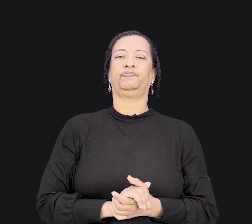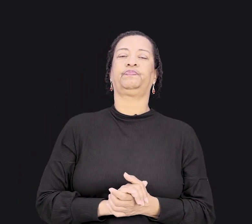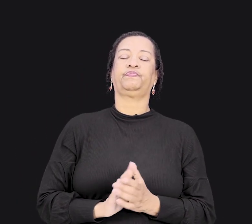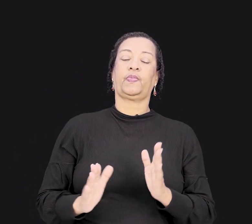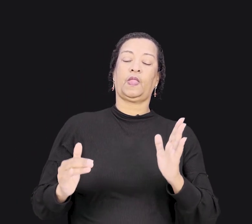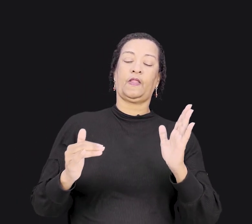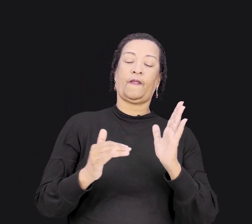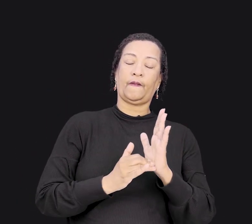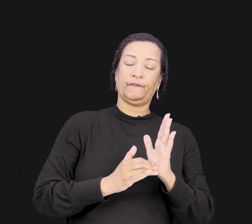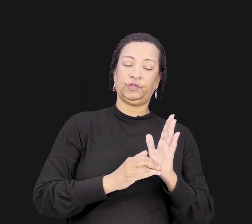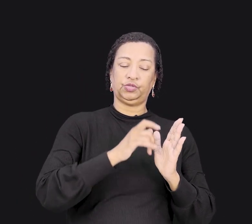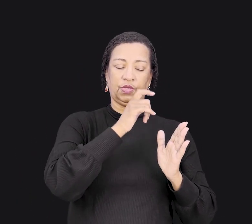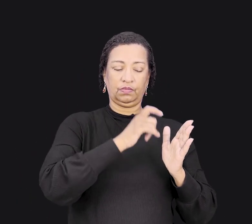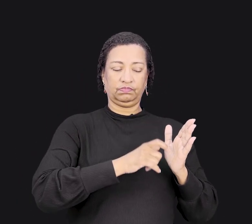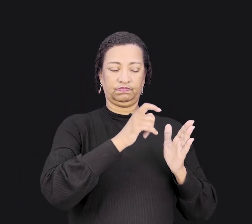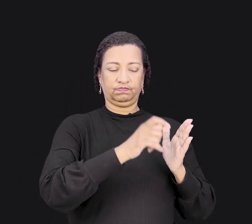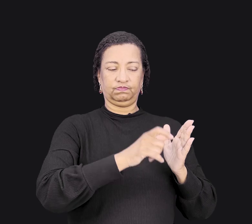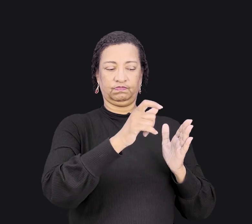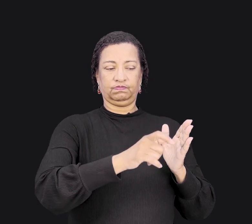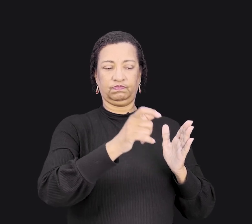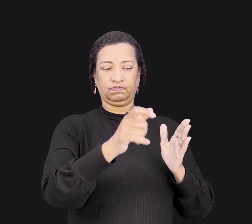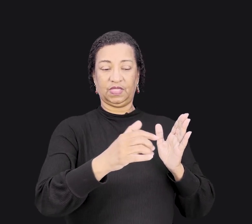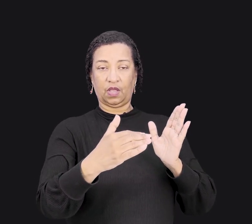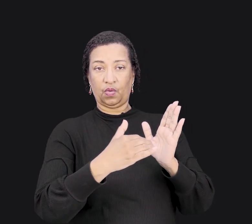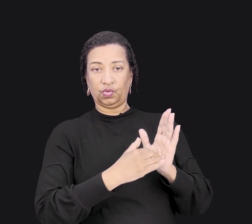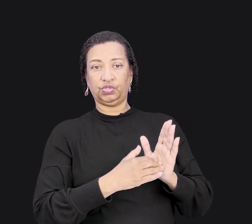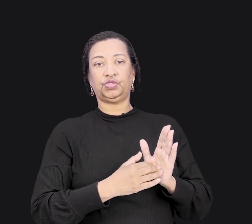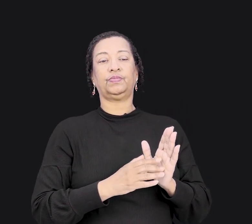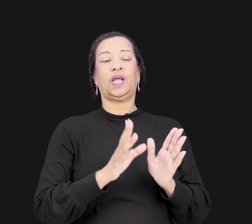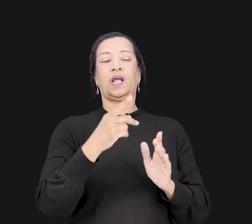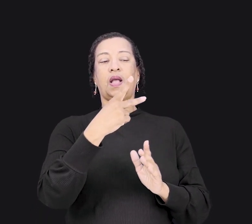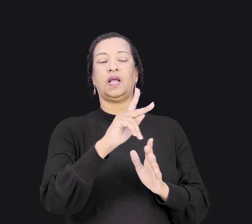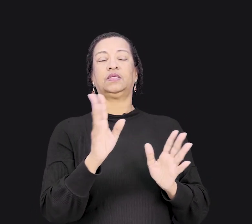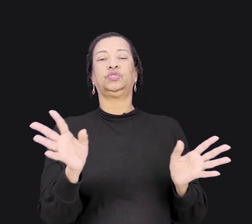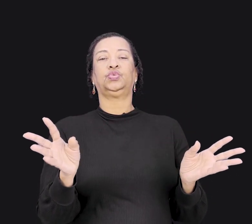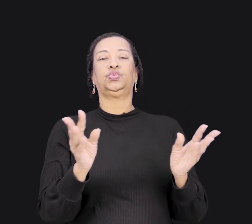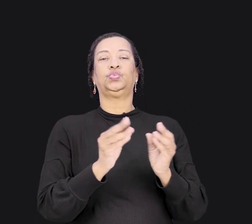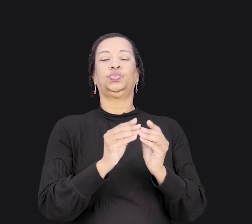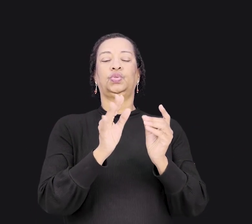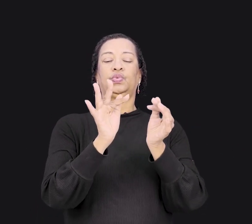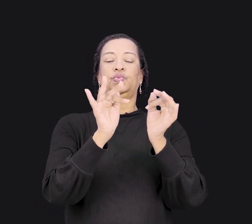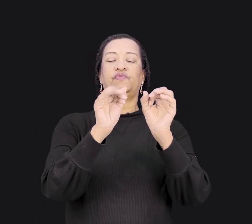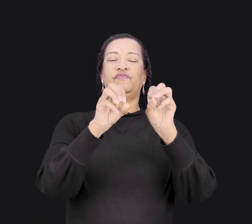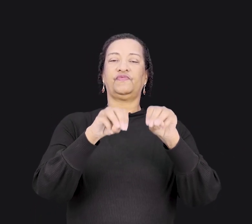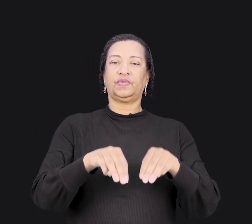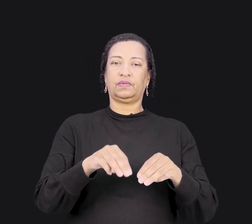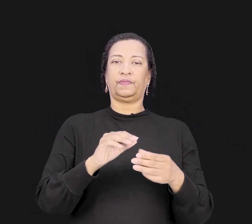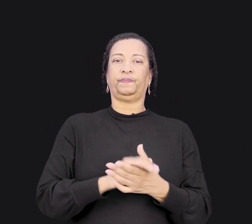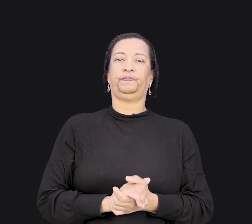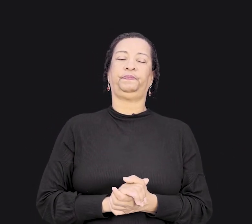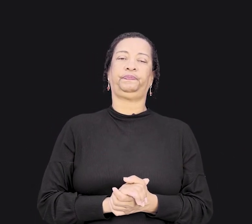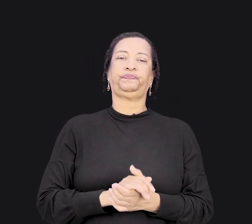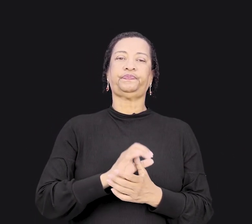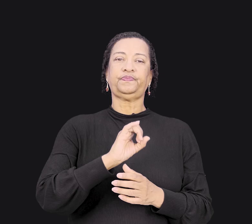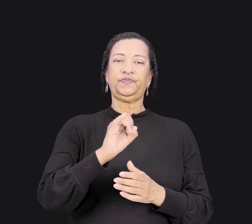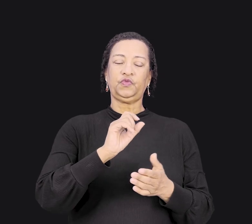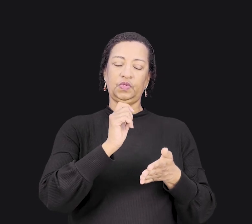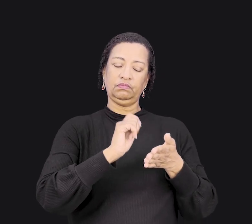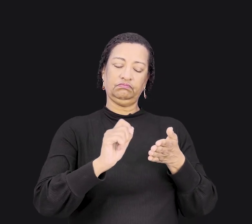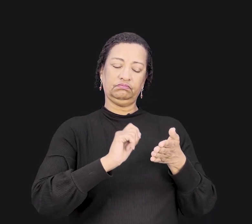última coluna, escreva a sua conclusão final. Se você escrever tudo o que encontrar, provavelmente